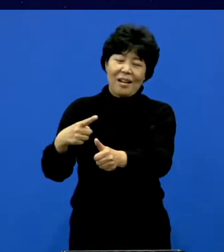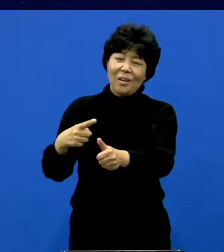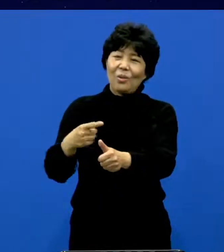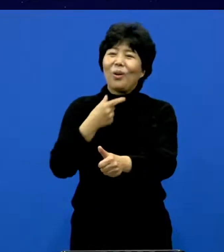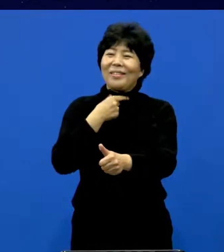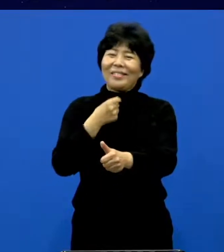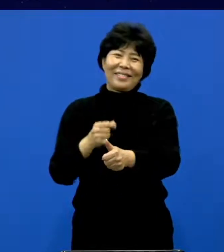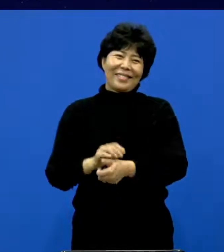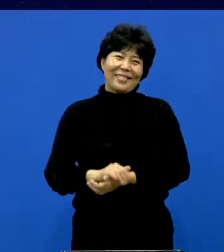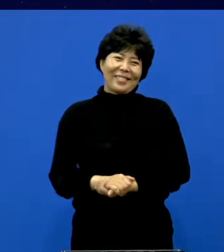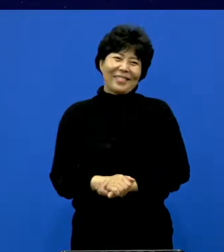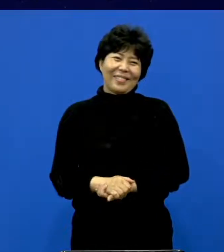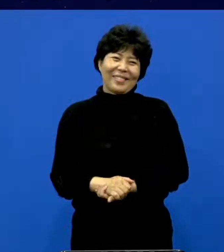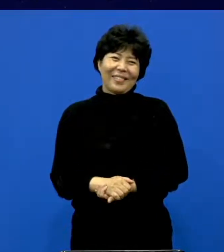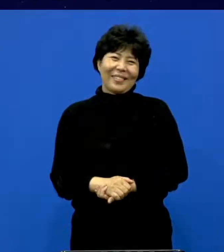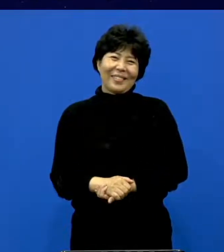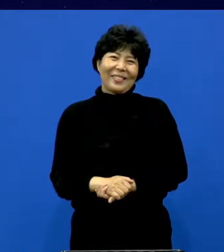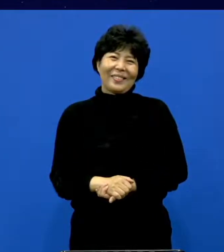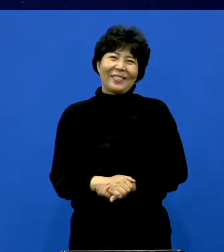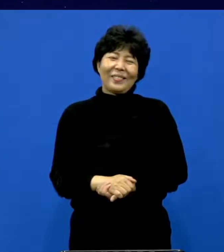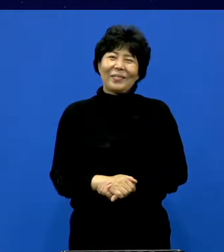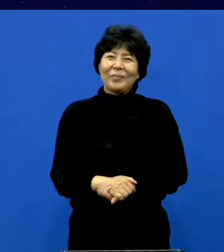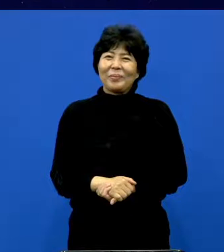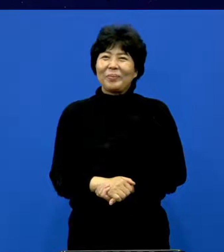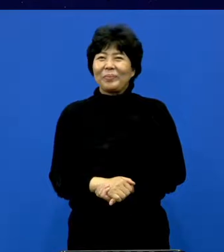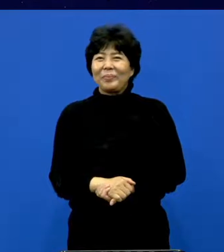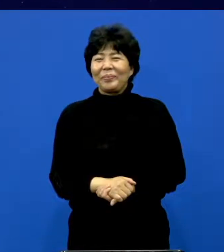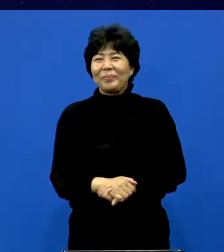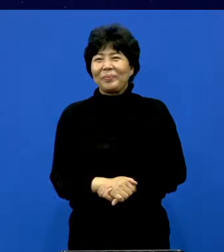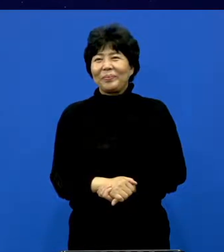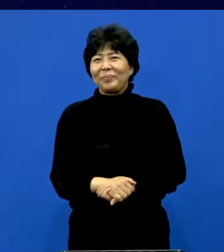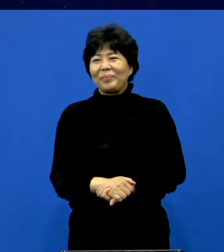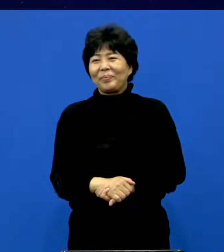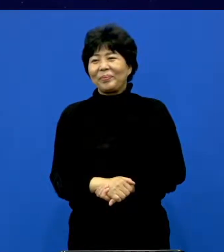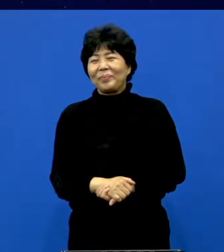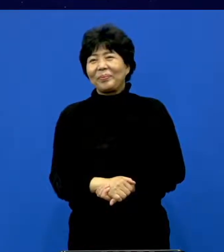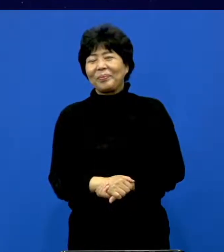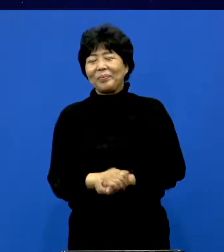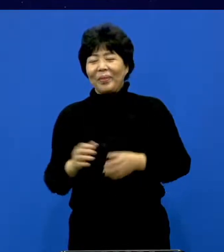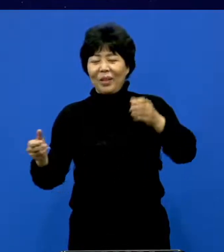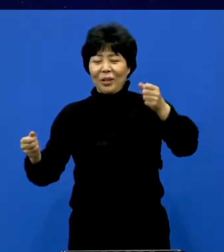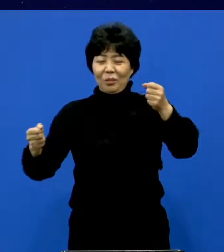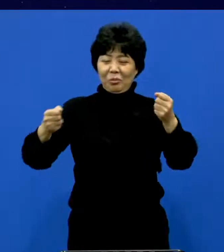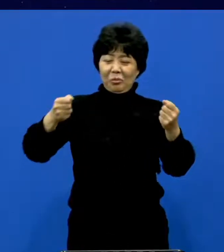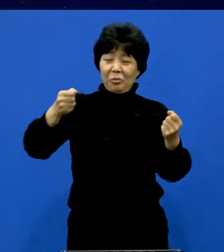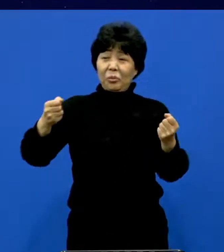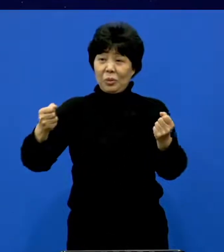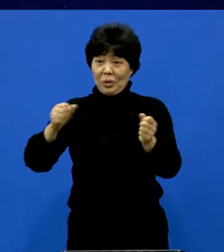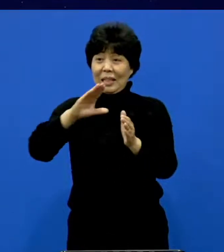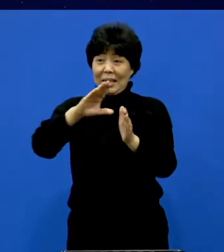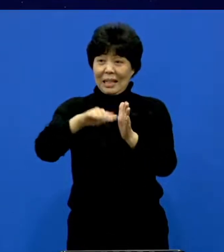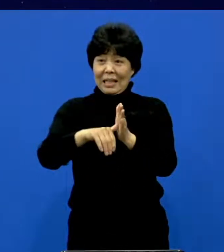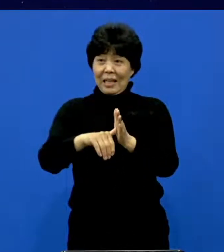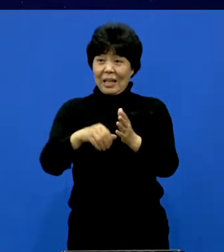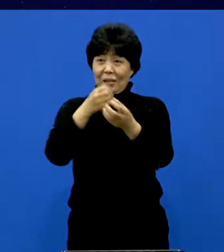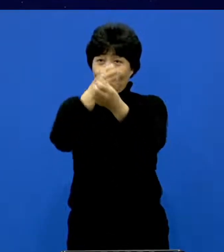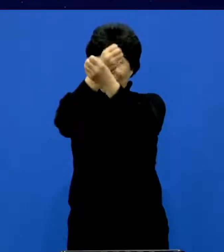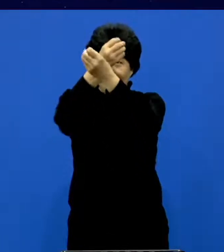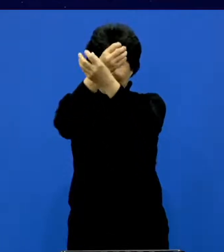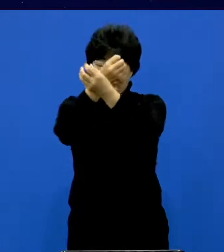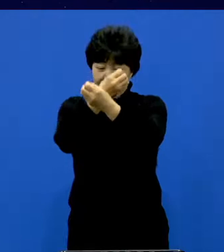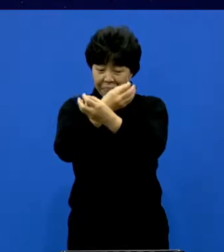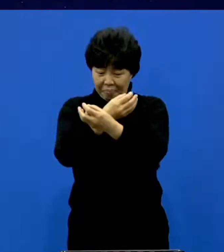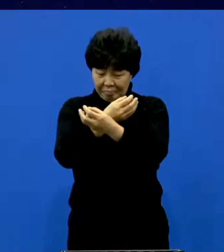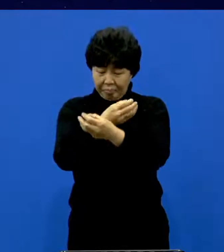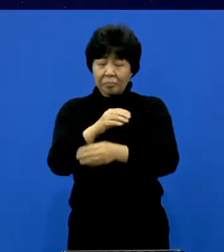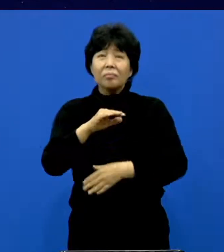여러분, 이 리액터가 그렇게 나오면 안 된다는 거. 여러분, 운전을 할 때 여러분 신호를 앞에서